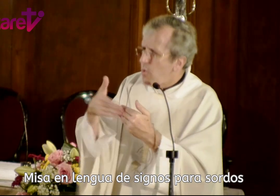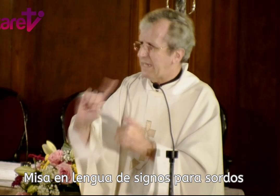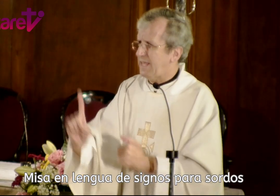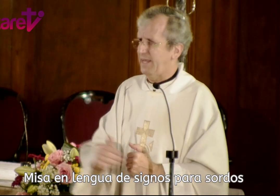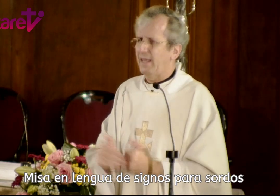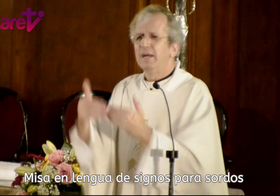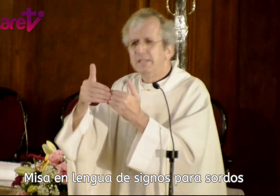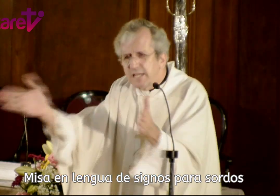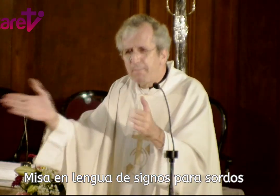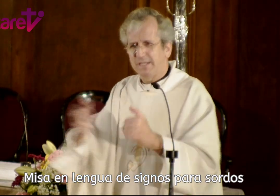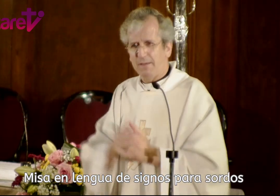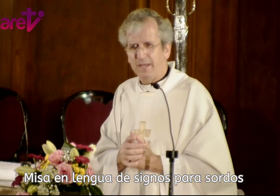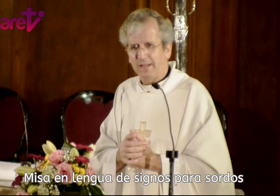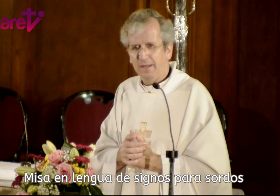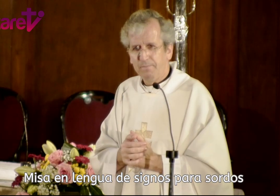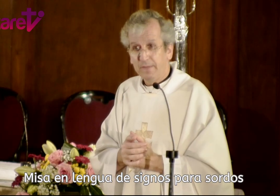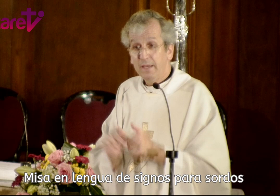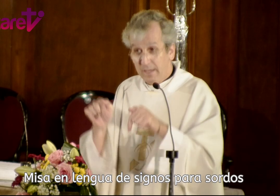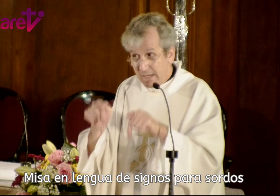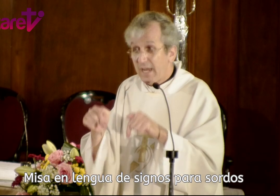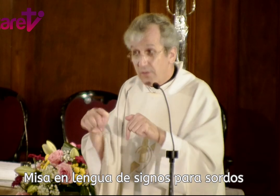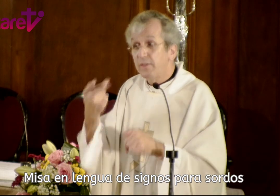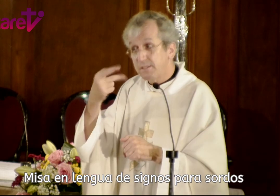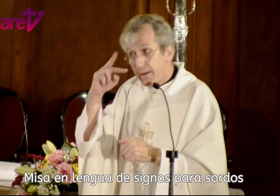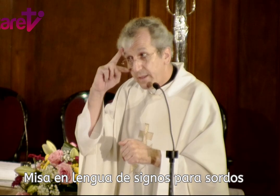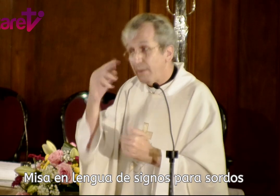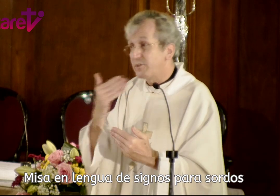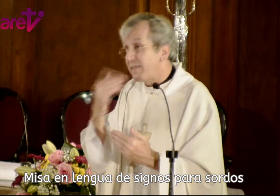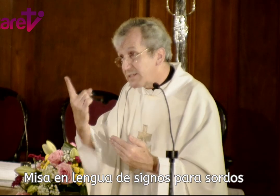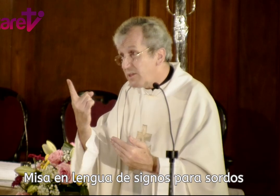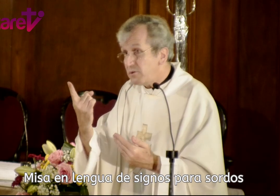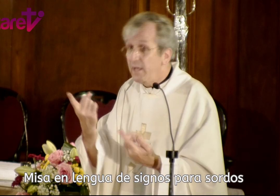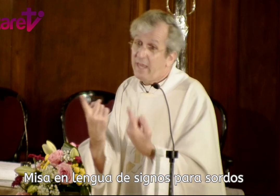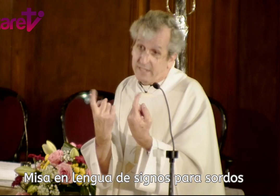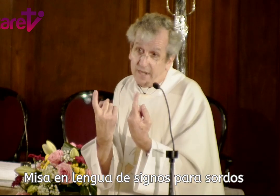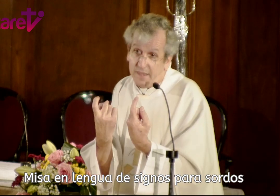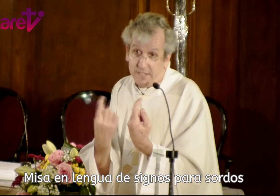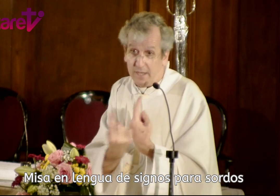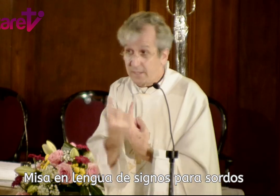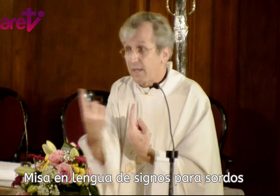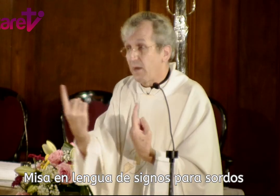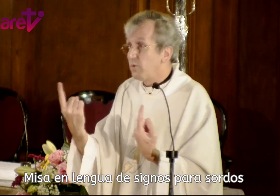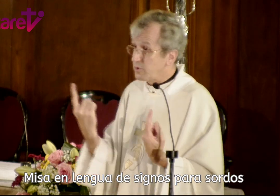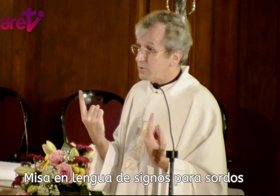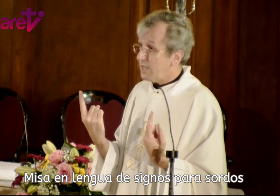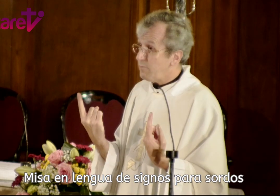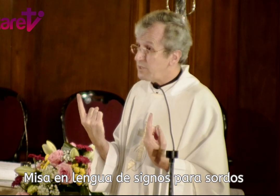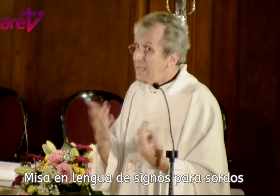está cerrada, siempre está abierta. Y es ahí donde experimentamos, gracias a Dios, esa necesidad que cada uno de nosotros tenemos y